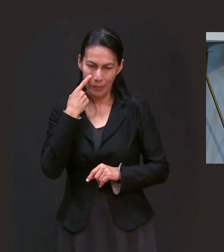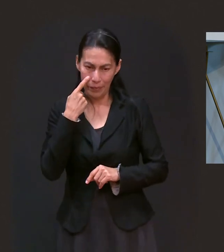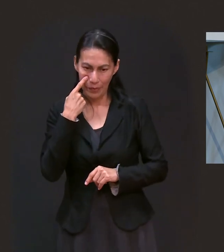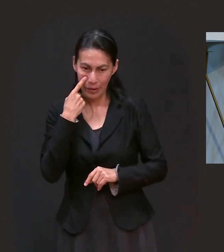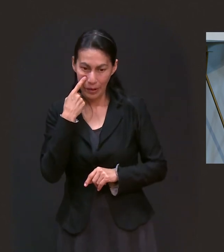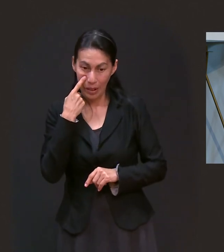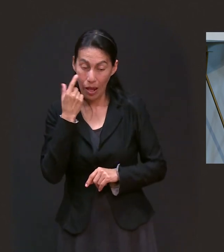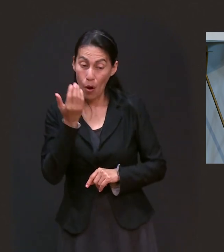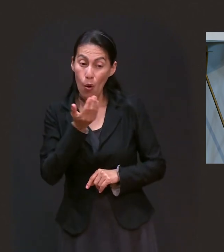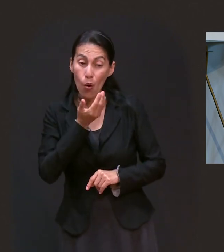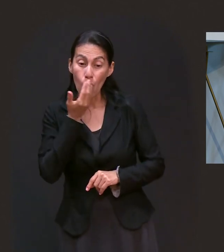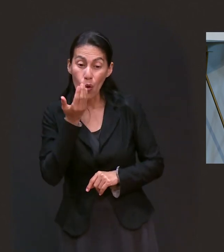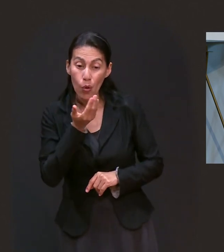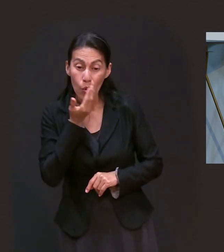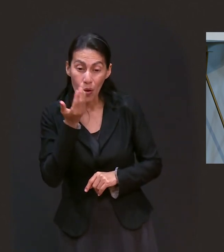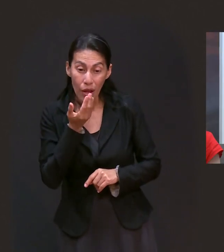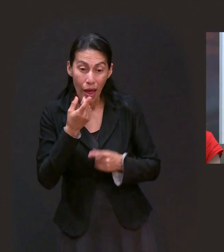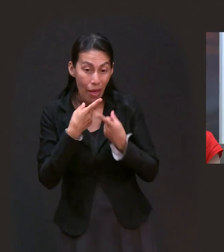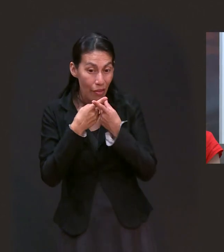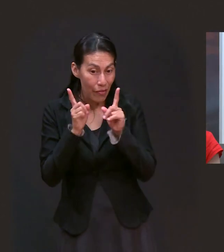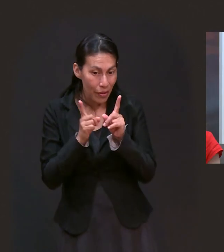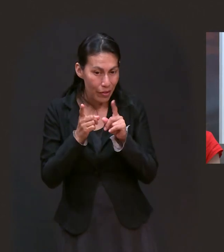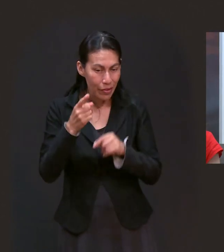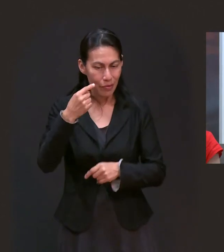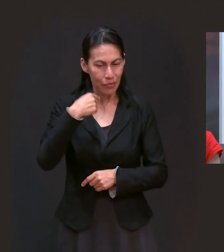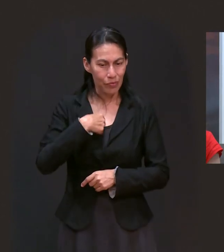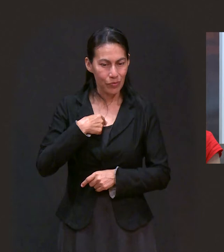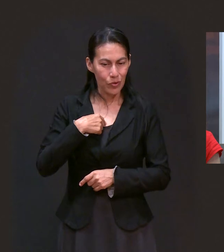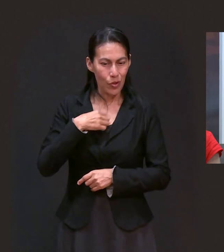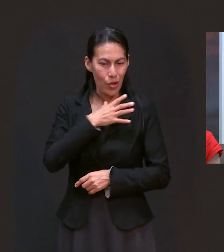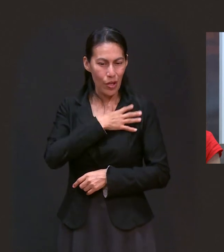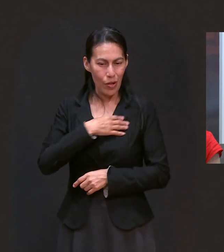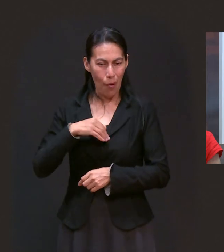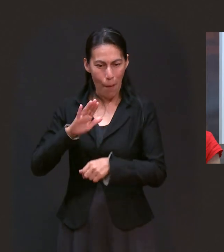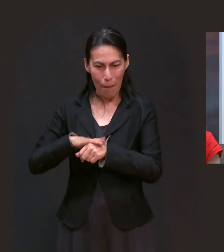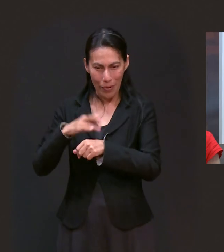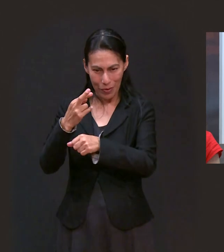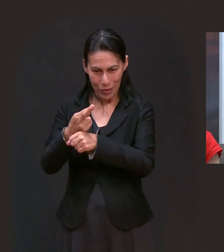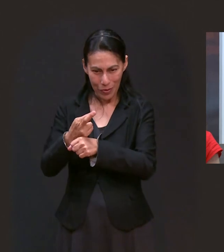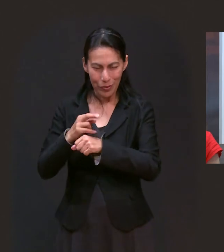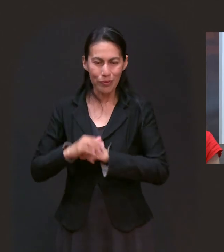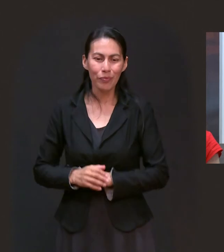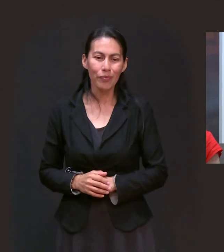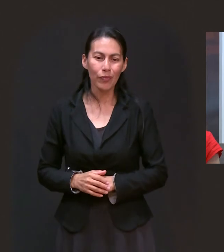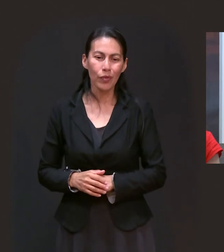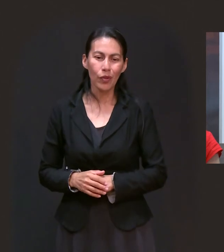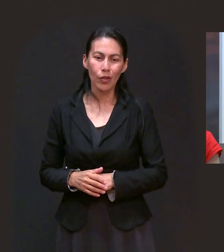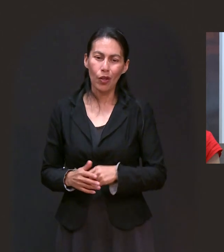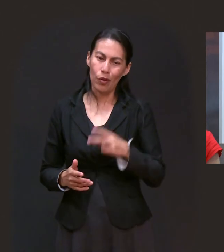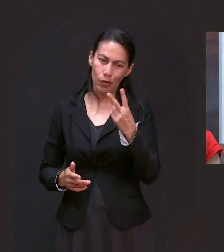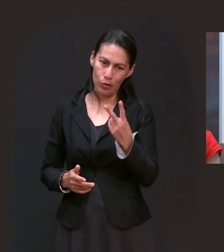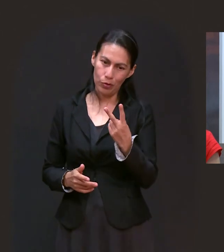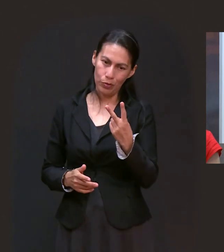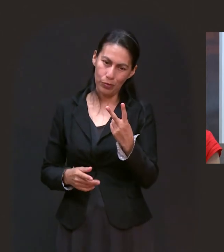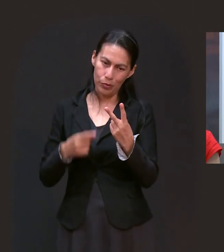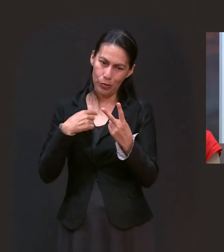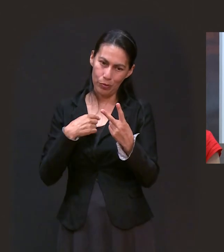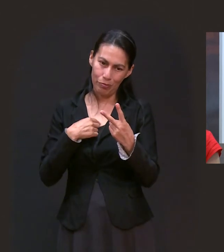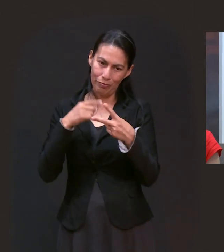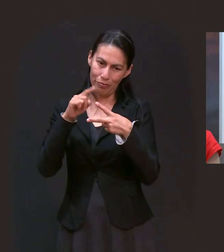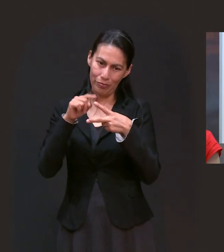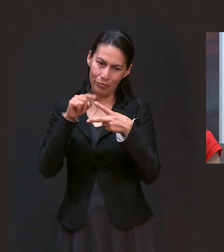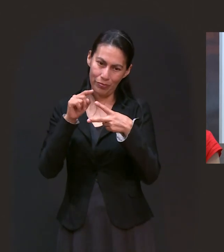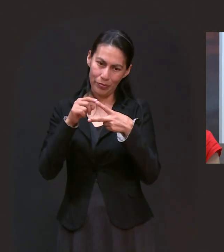mira al comienzo fue como la cultura nuestra muy cerrada yo soy el primogénito el primogénito de